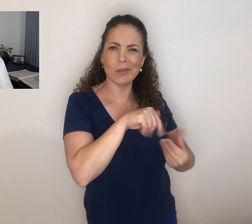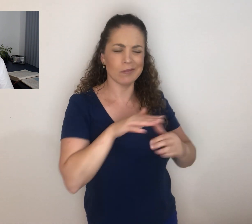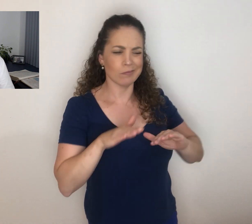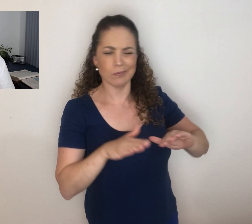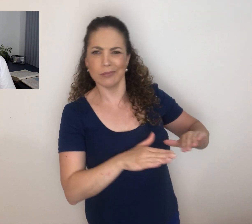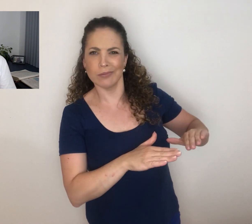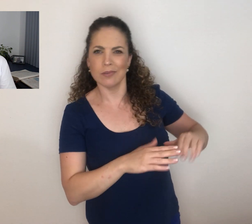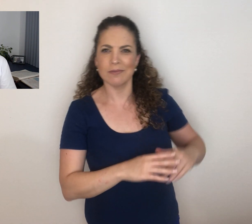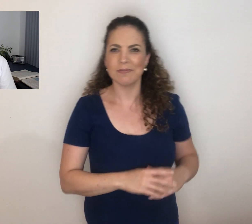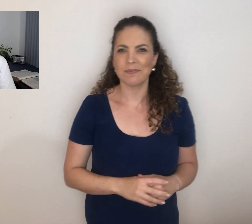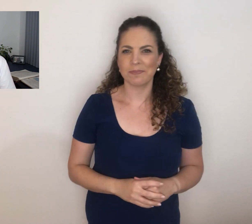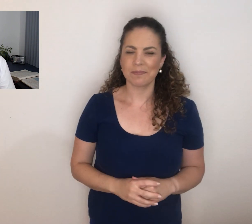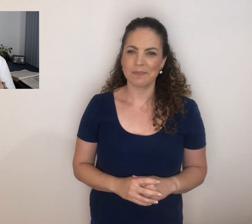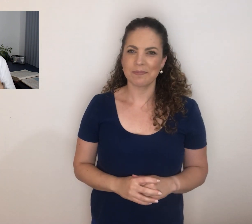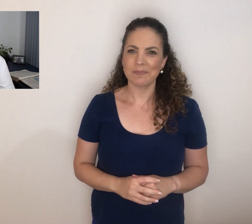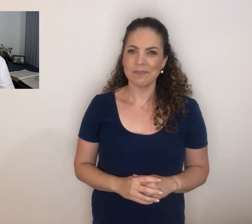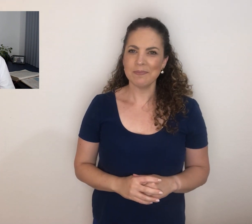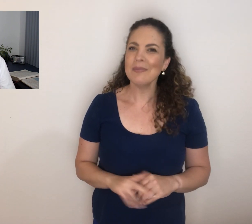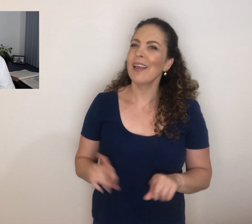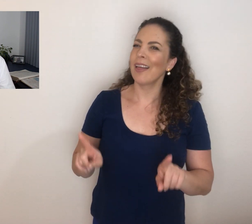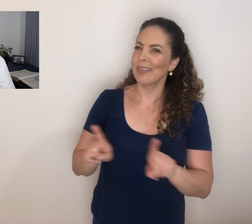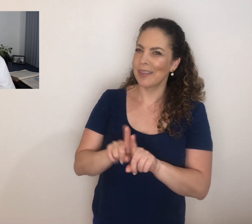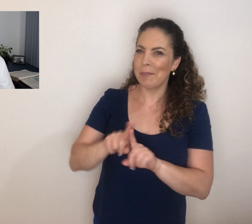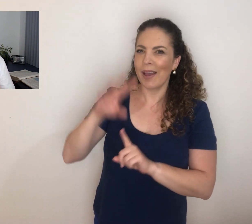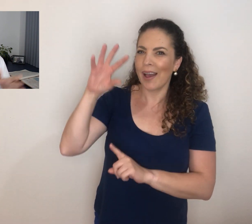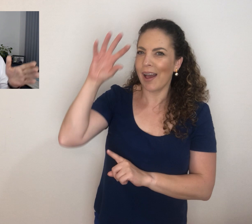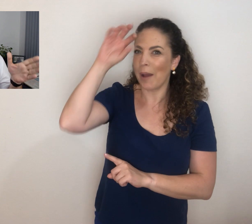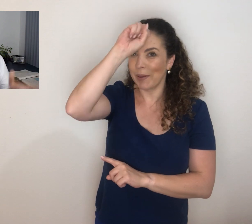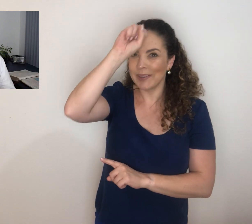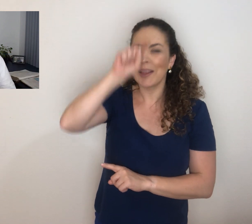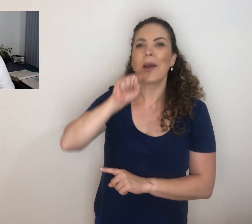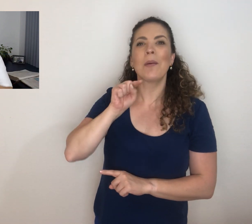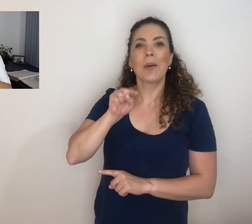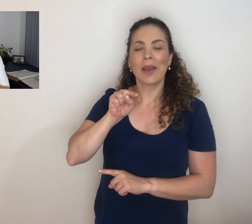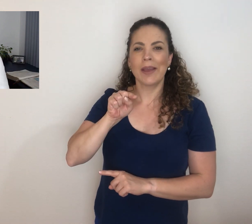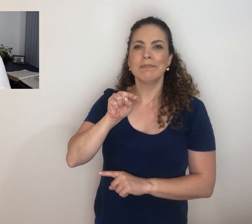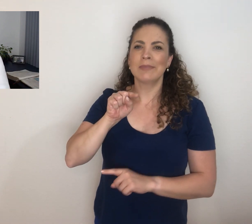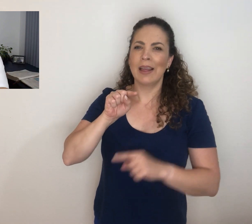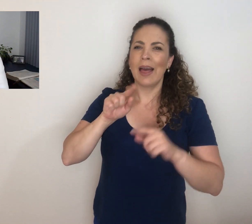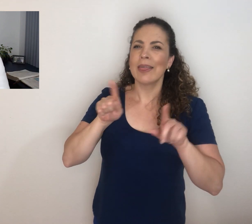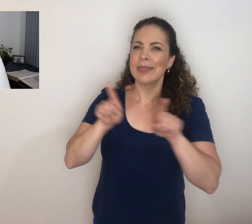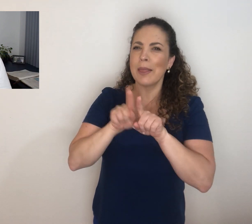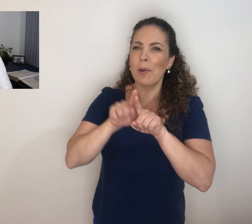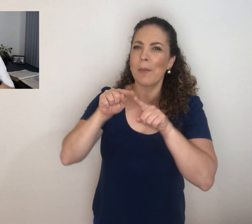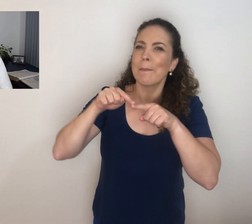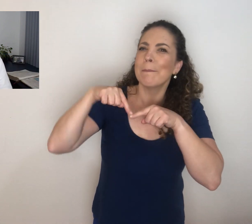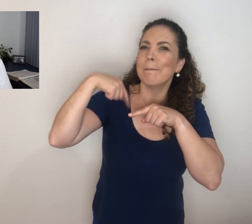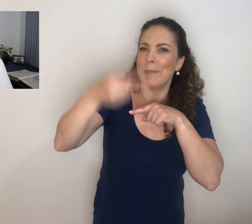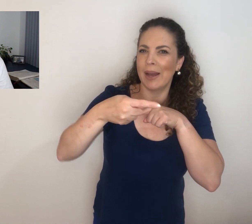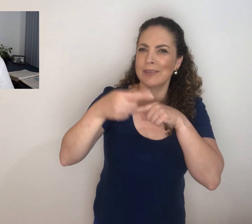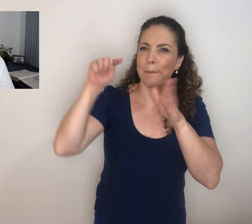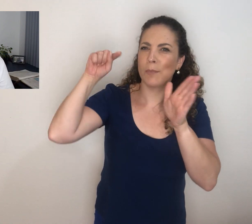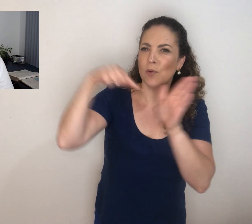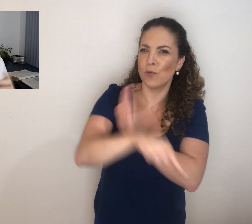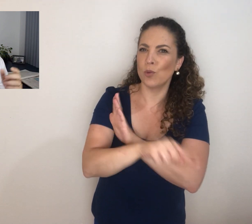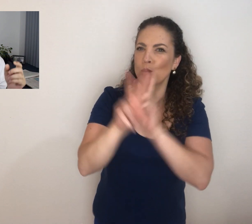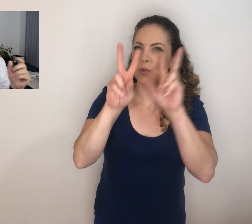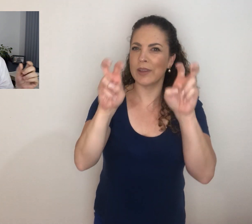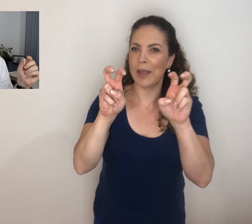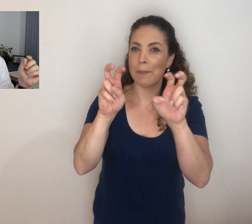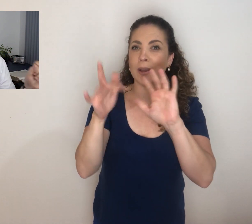presente. E nós vimos também, e isso vai ser tema de uma lição só para esse